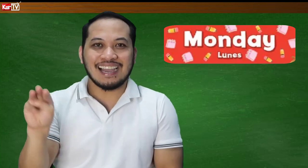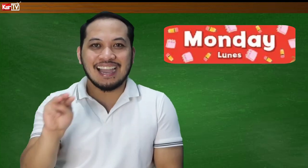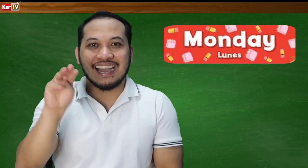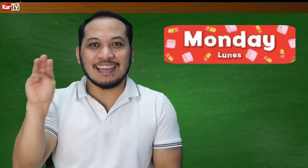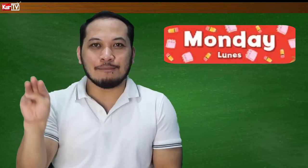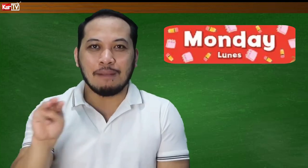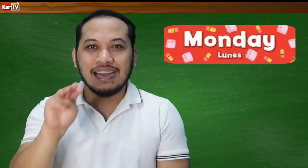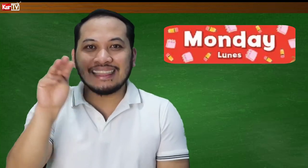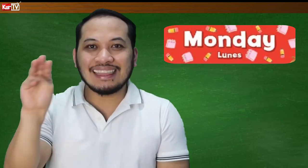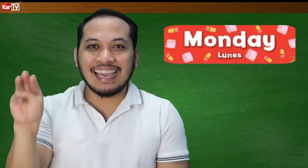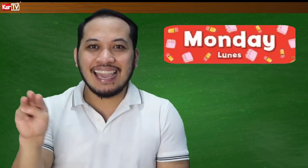Ayan.